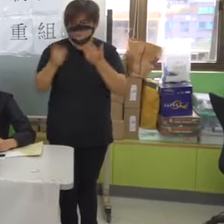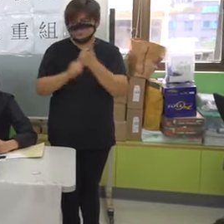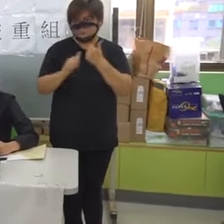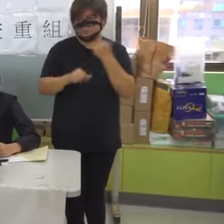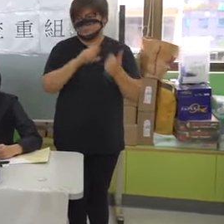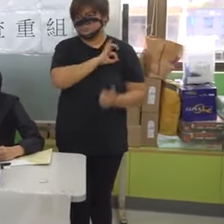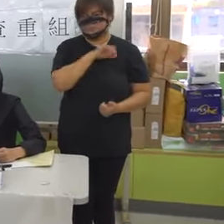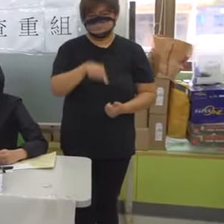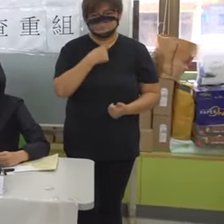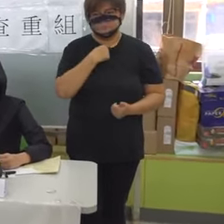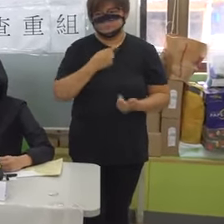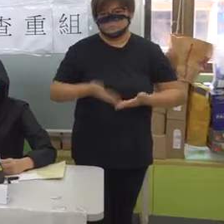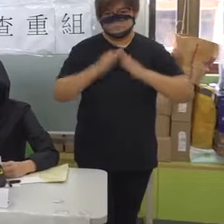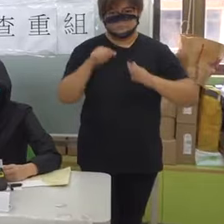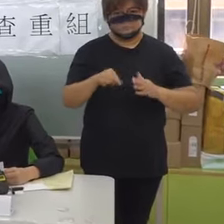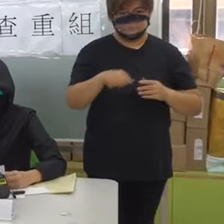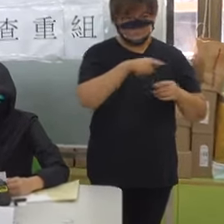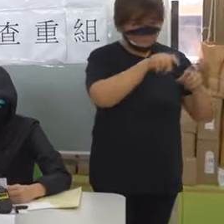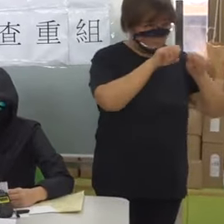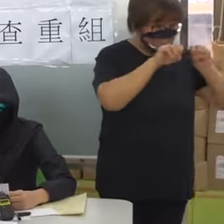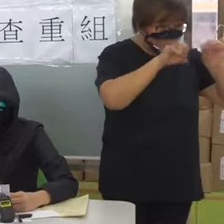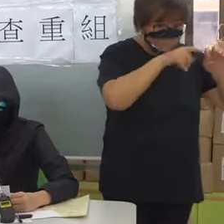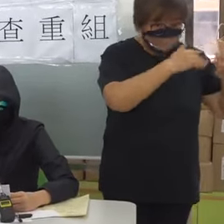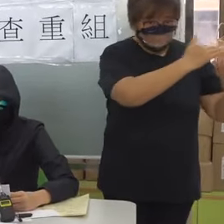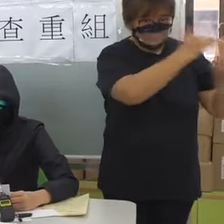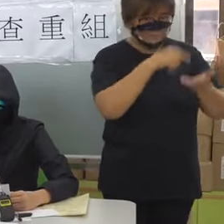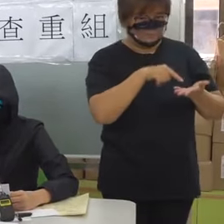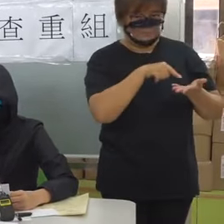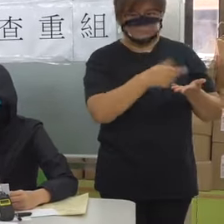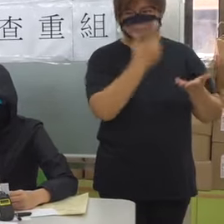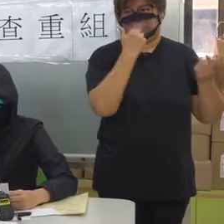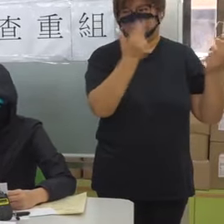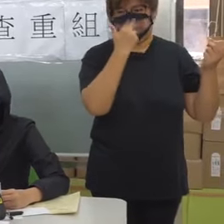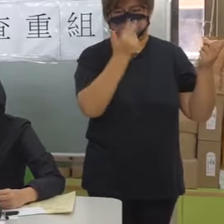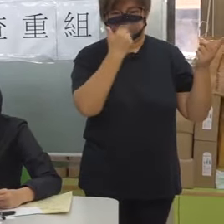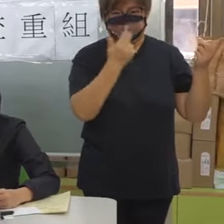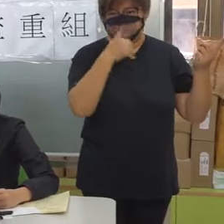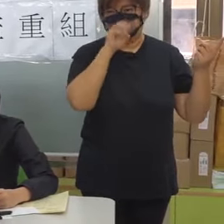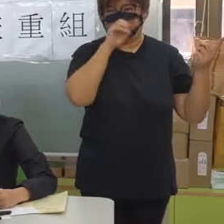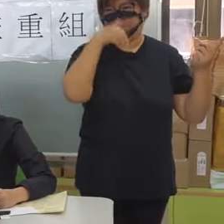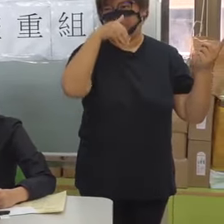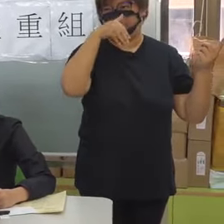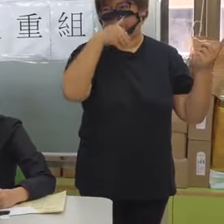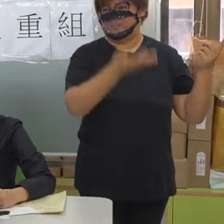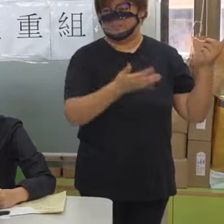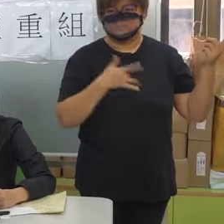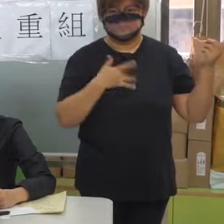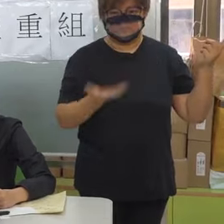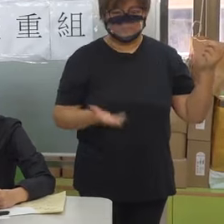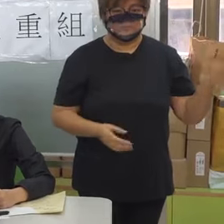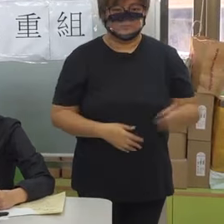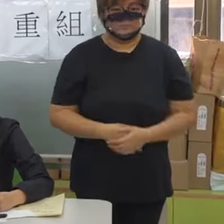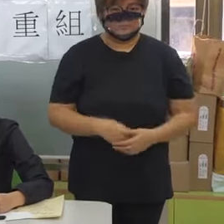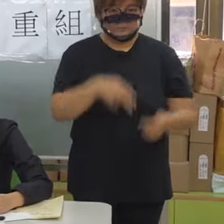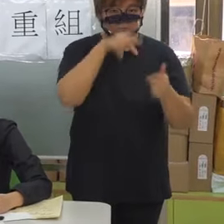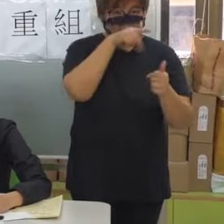中立的廢話。根據監警會條例，其職能範圍只是限於監察、觀察和覆檢警務